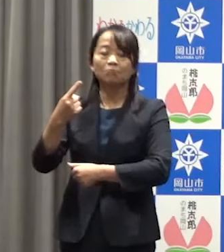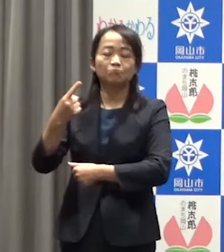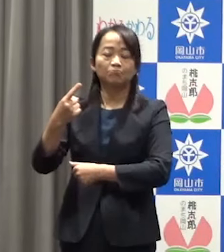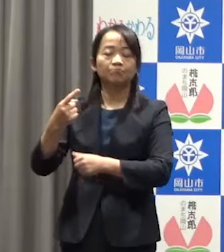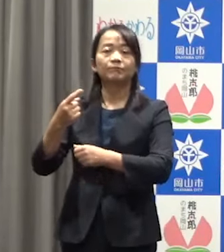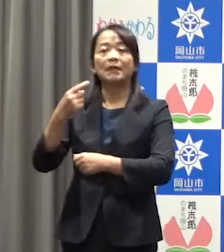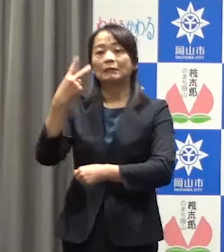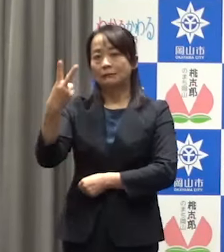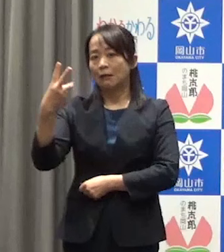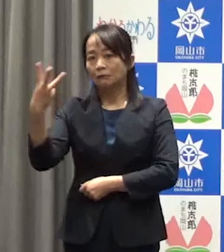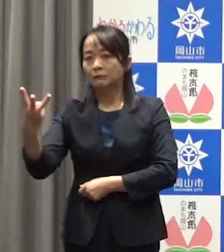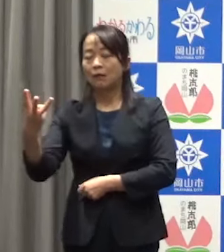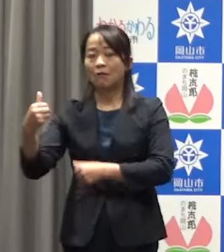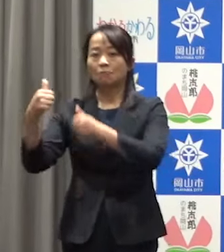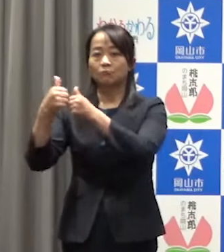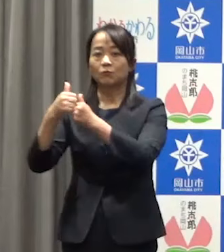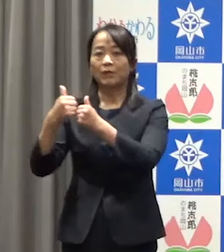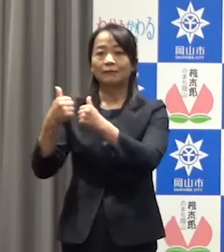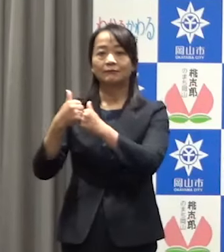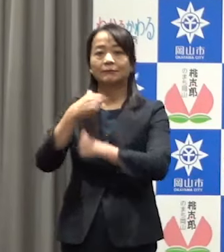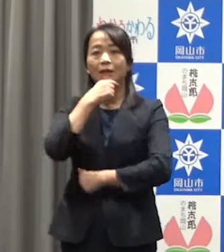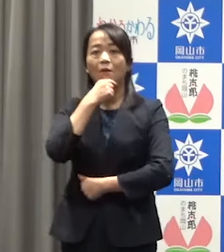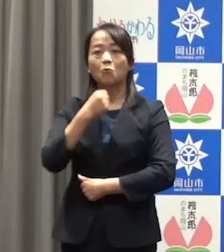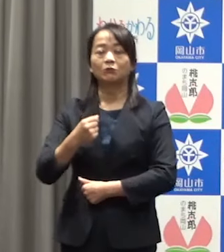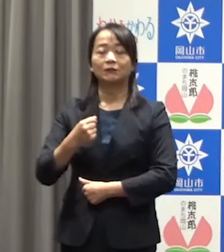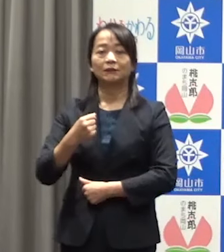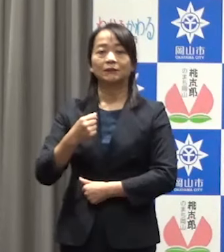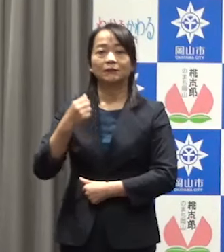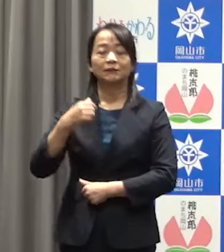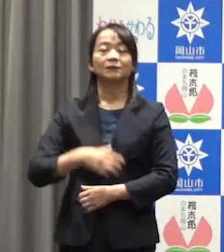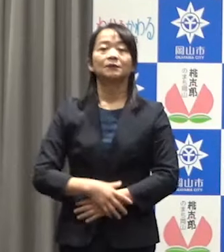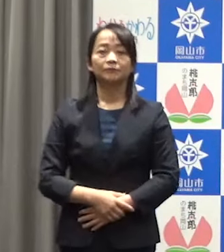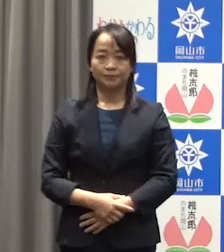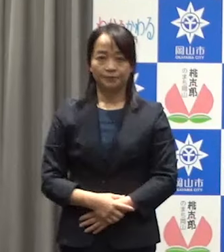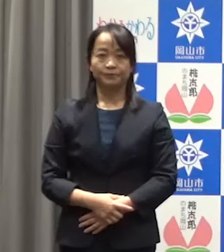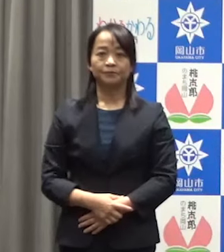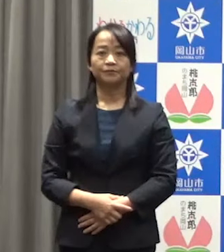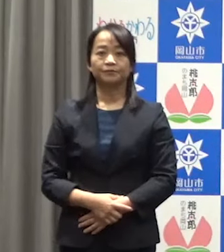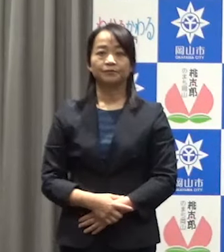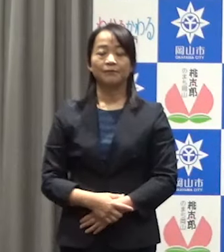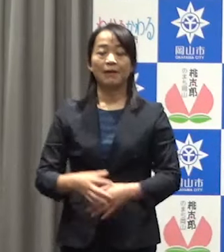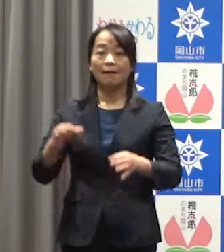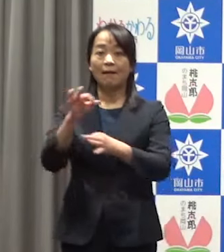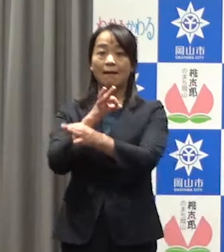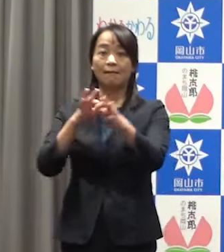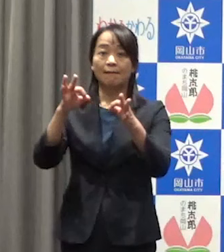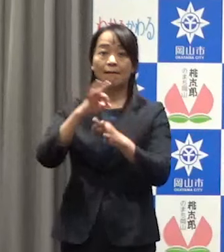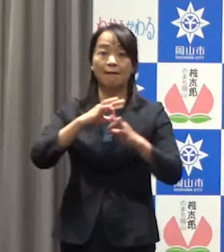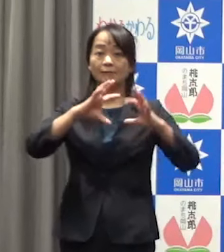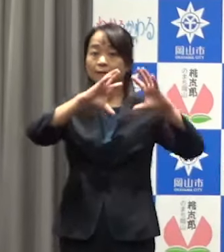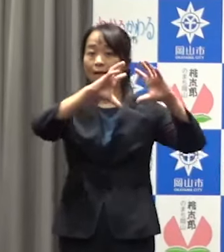られると思います。そしてなんといっても経済界が